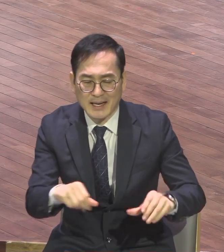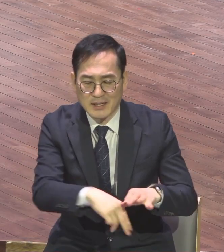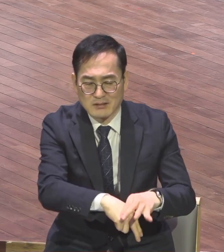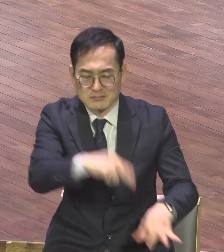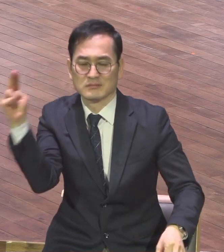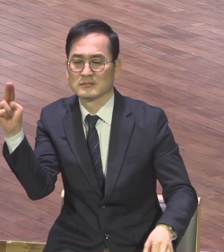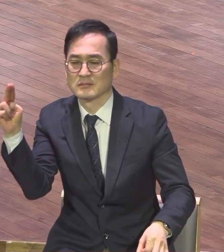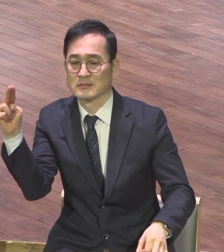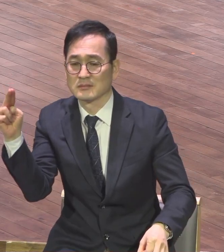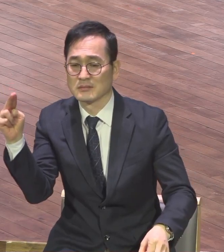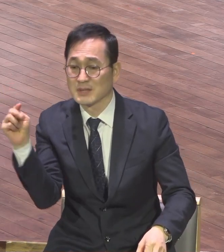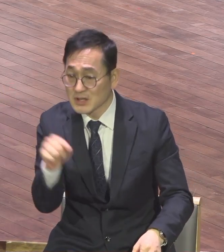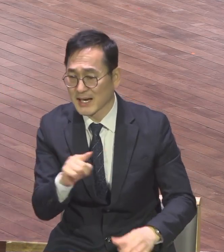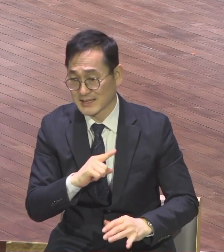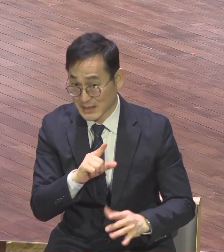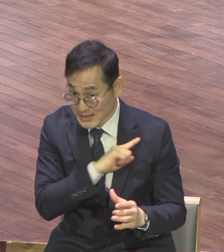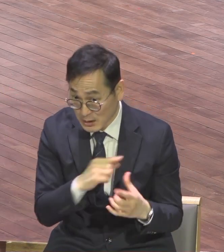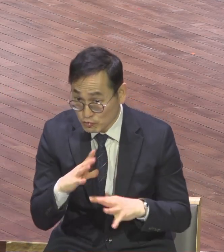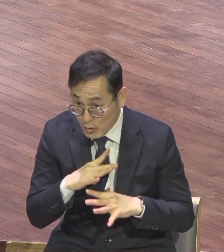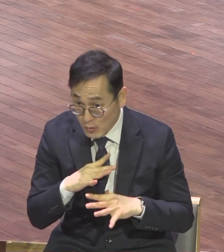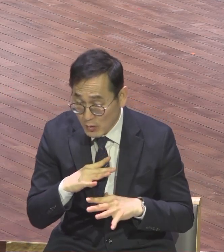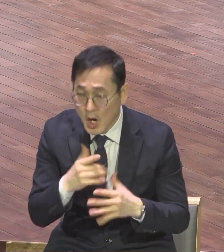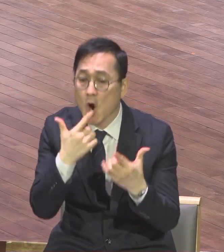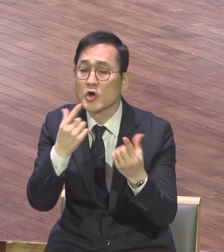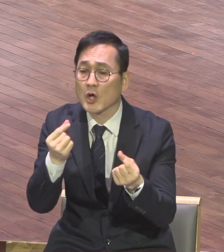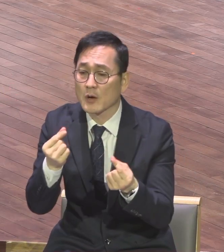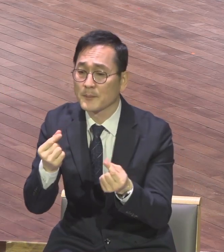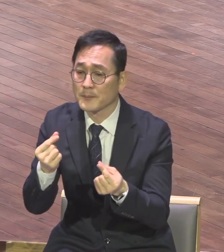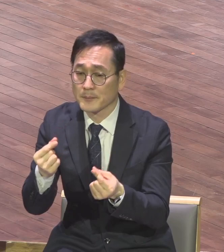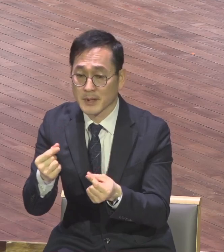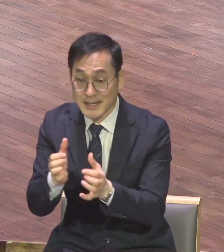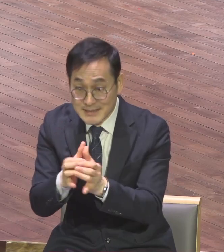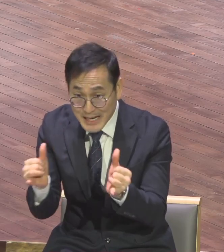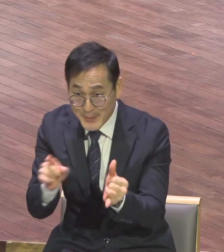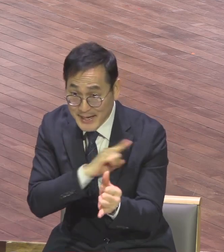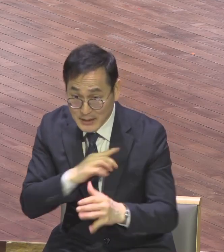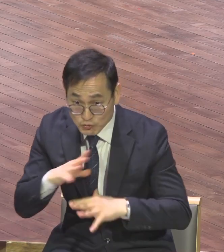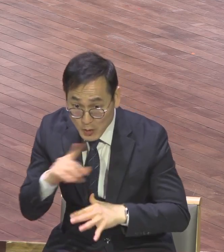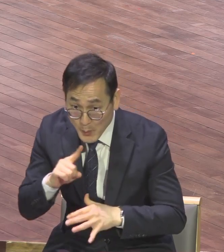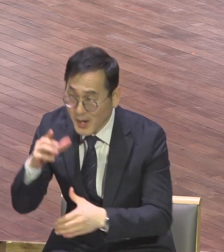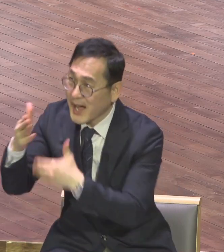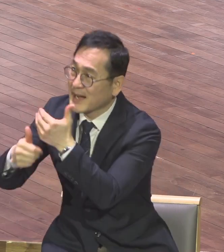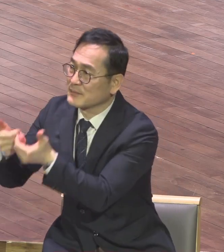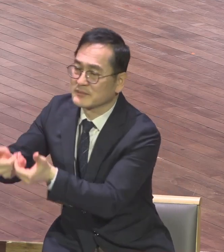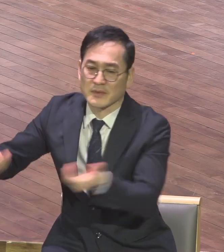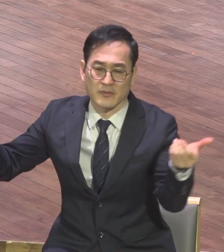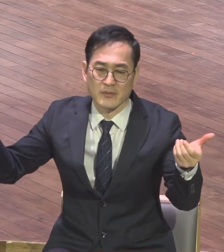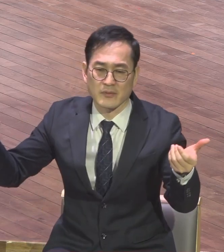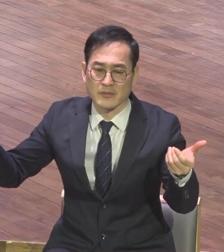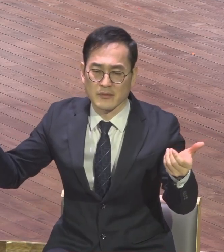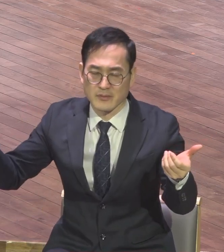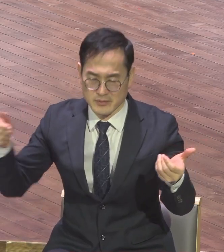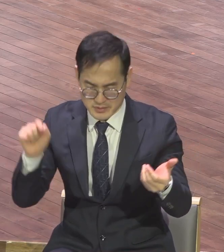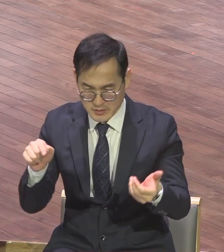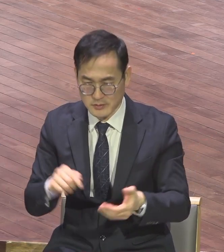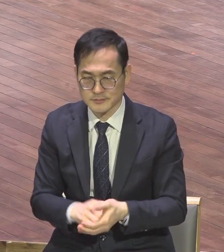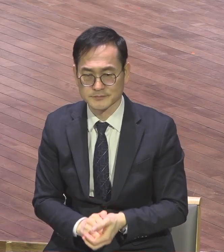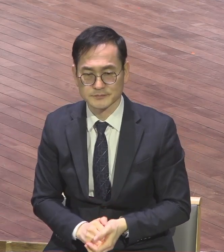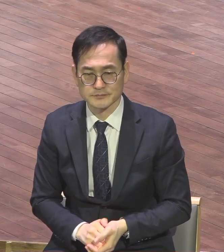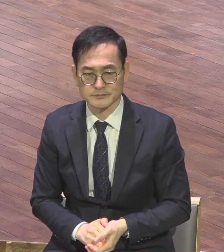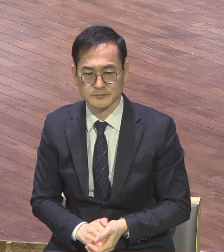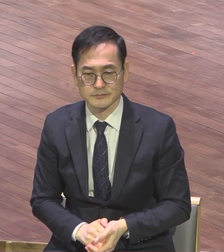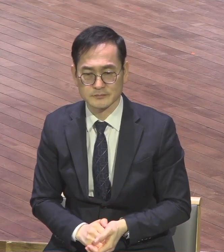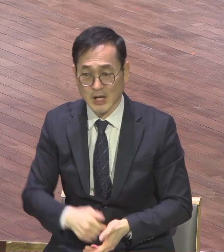영적 존재 인간에게 가장 두려운 것은 하나님의 사랑으로부터 끊어지는 것이죠. 구약시대는 끊어지지 않기 위해서